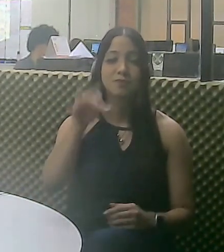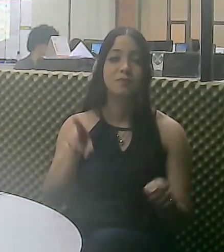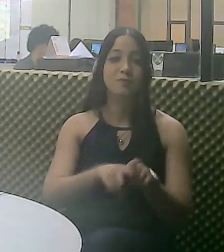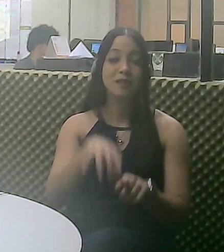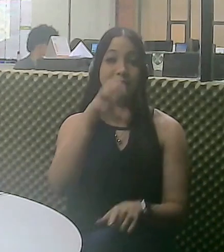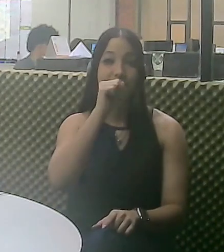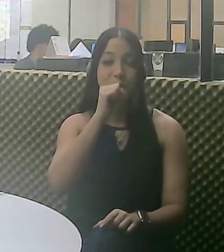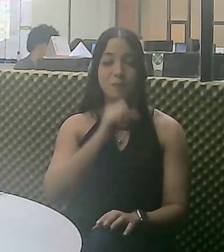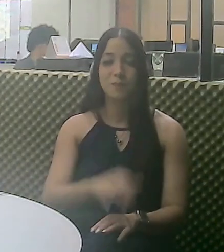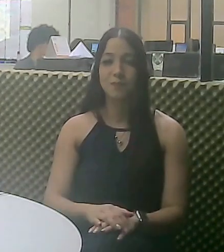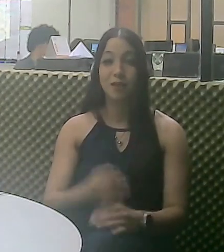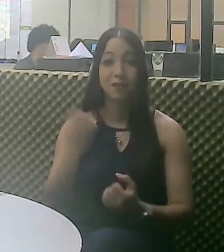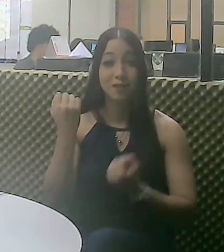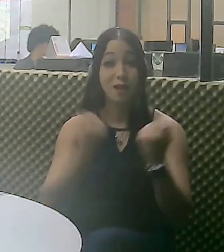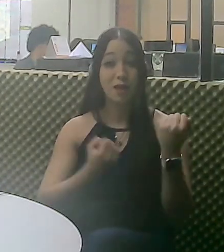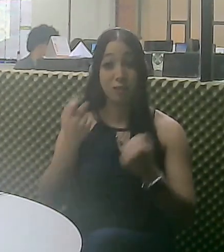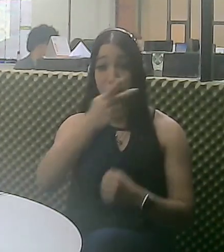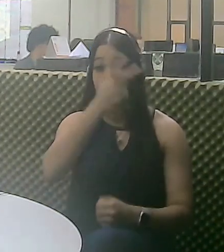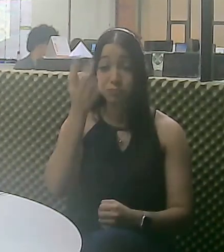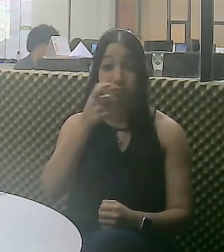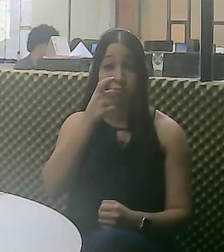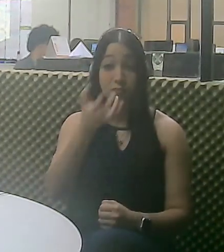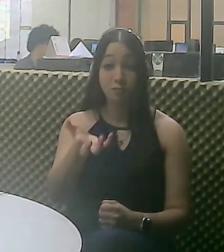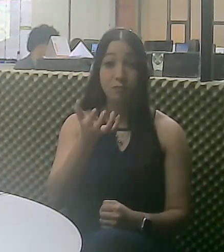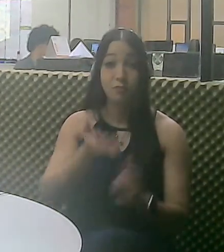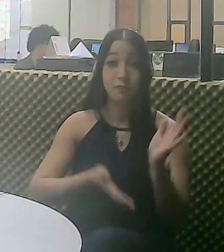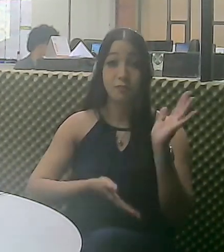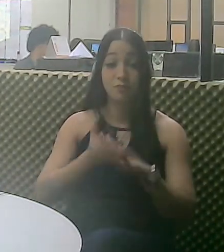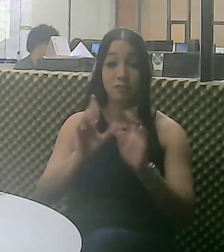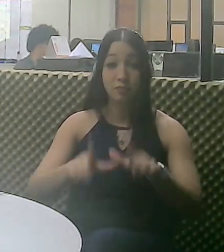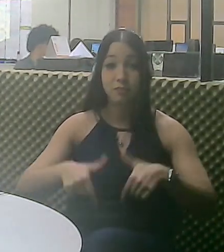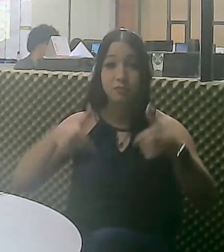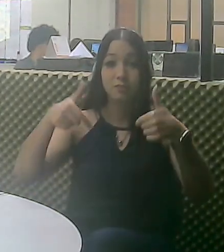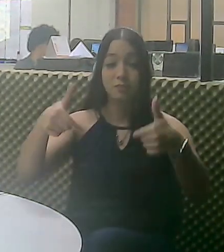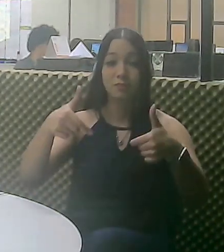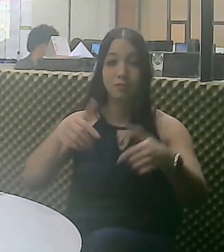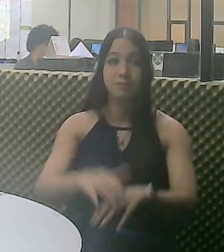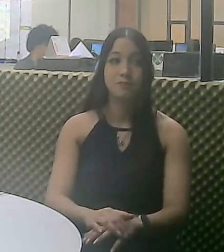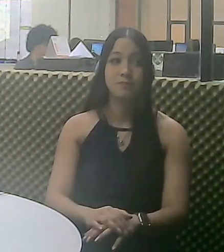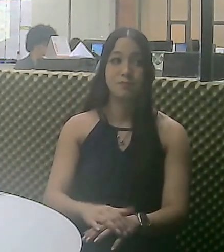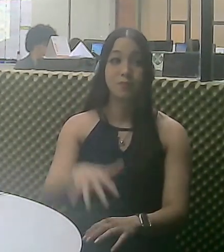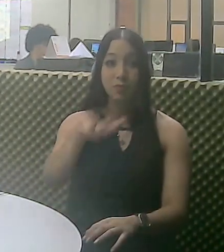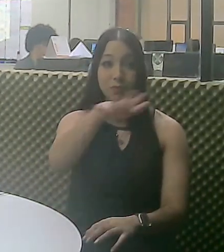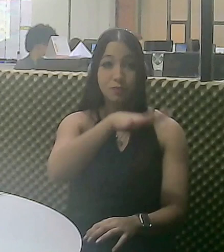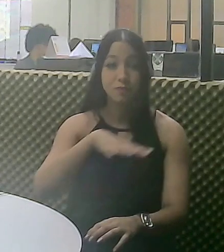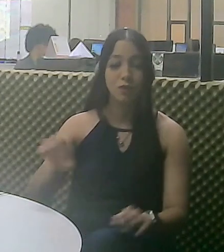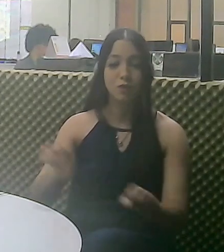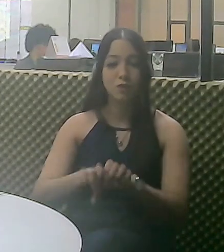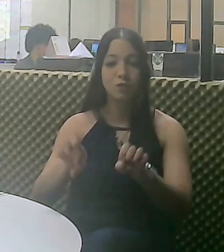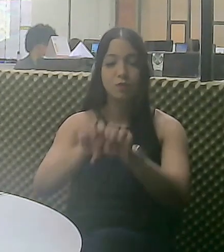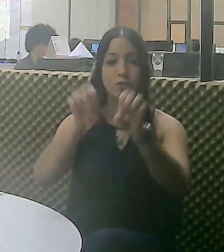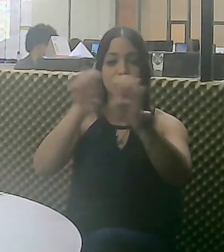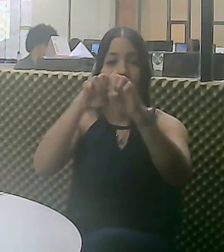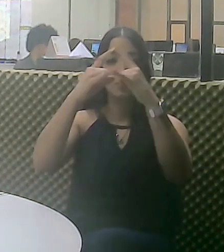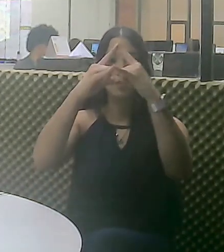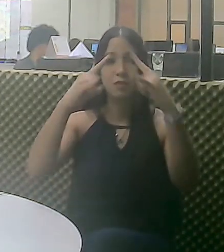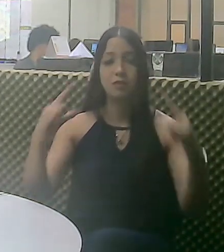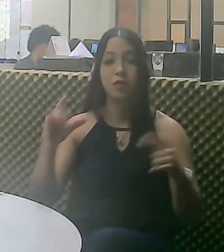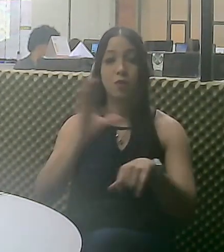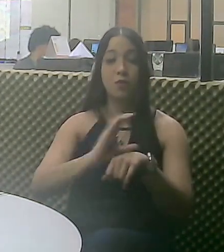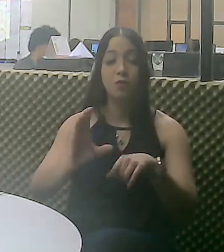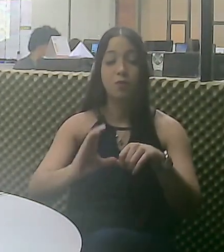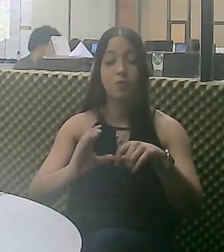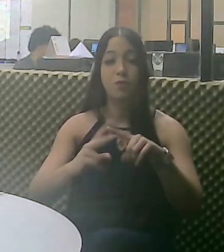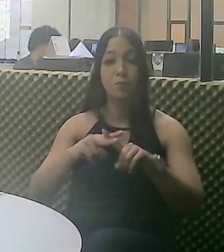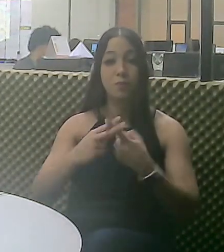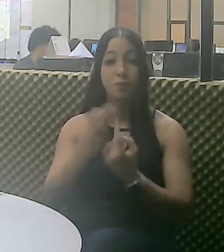sábado em automóveis de condutores que queiram participar da ação no local será montado uma estrutura onde os participantes dos cursos de